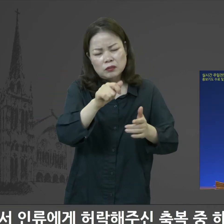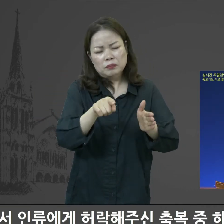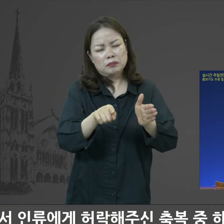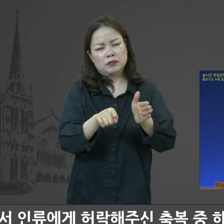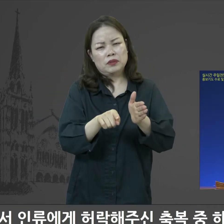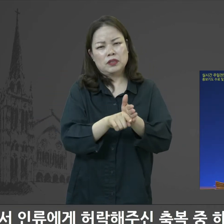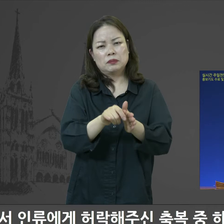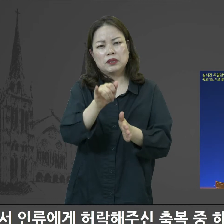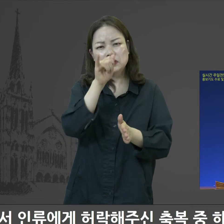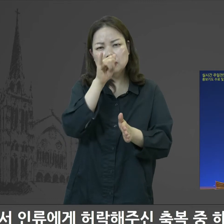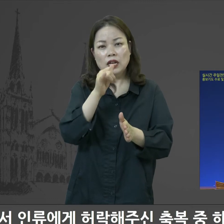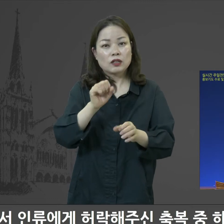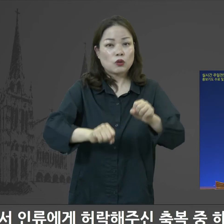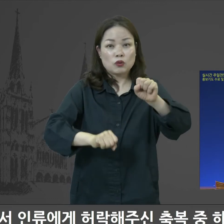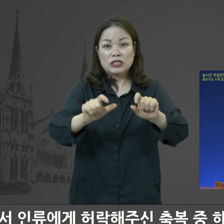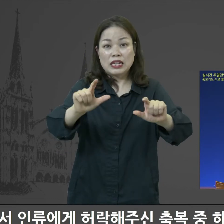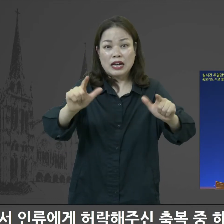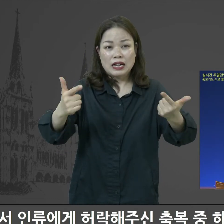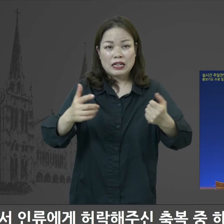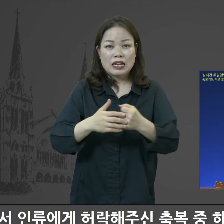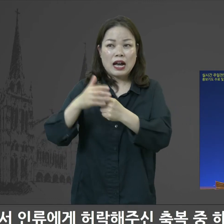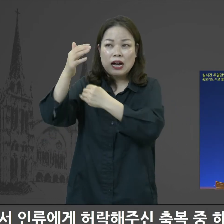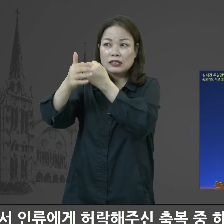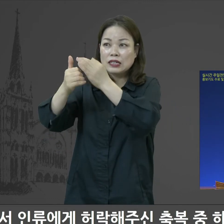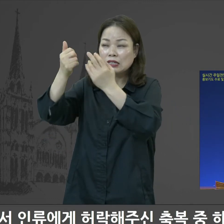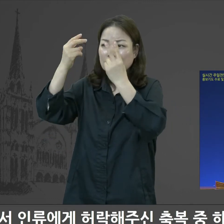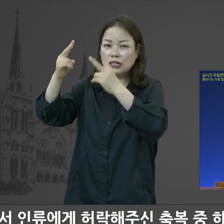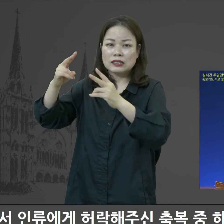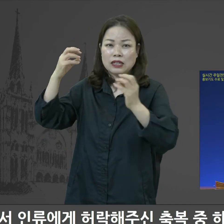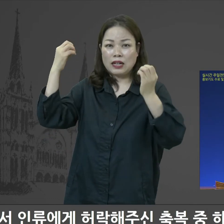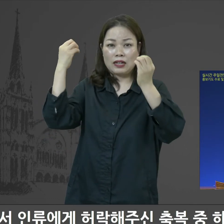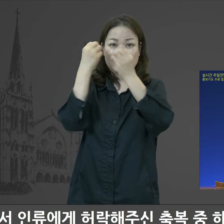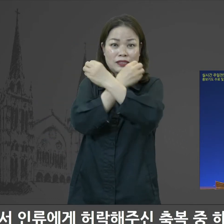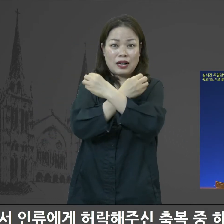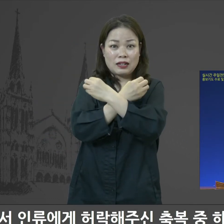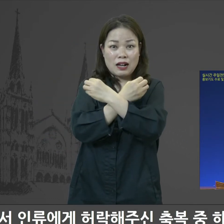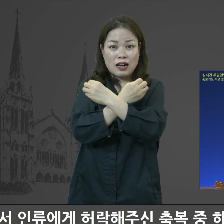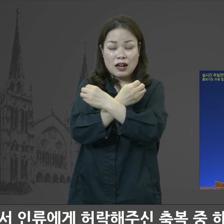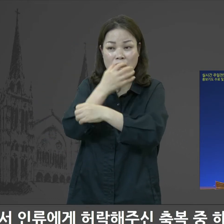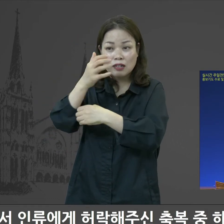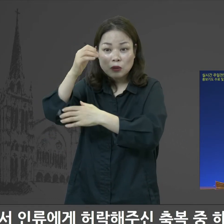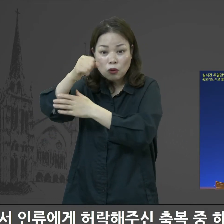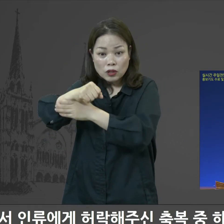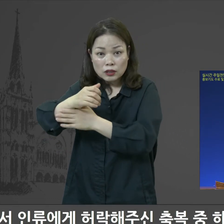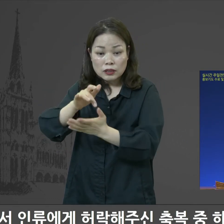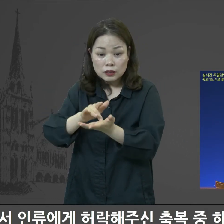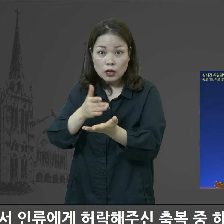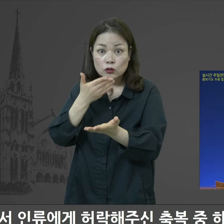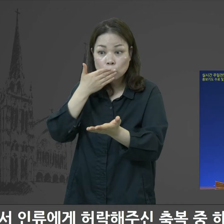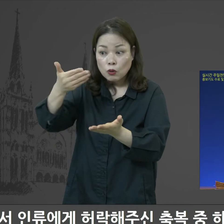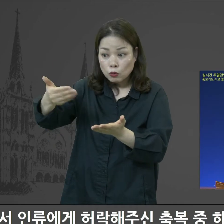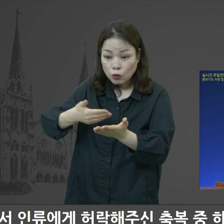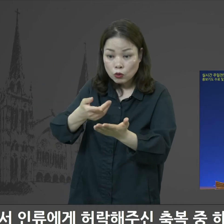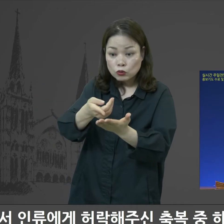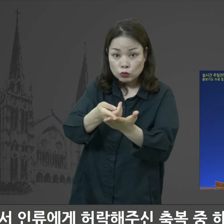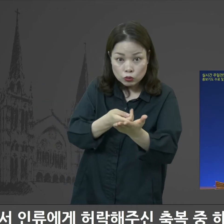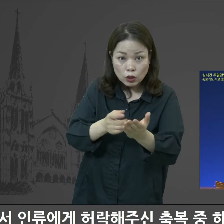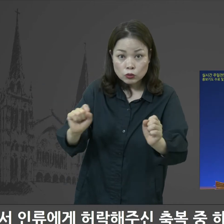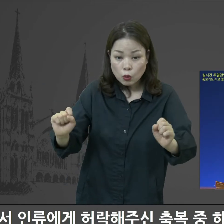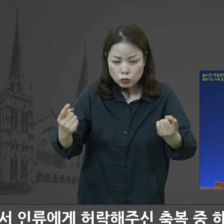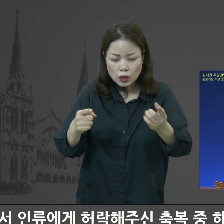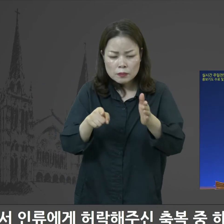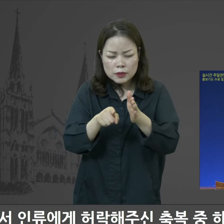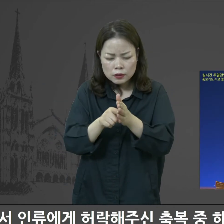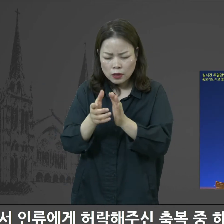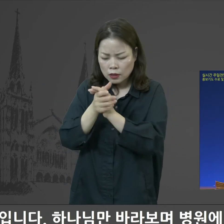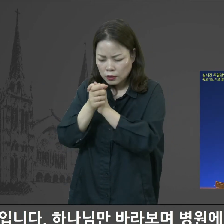있는 행동이 아닙니다. 크게 하나님을 향한 믿음을 착각하는 것입니다. 하나님께서 허락하신 약을 복용하고 수술을 하면서 동시에 믿음으로